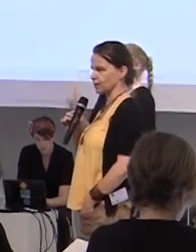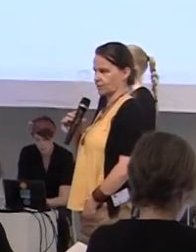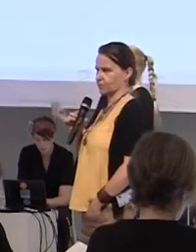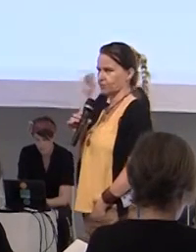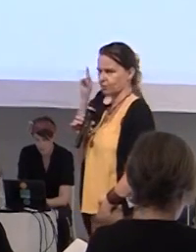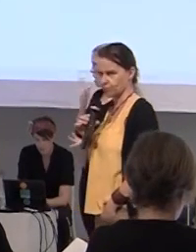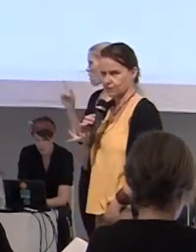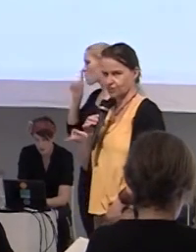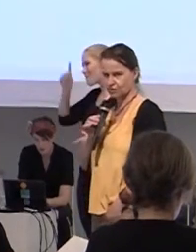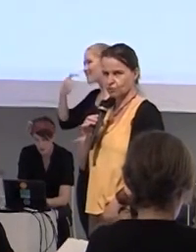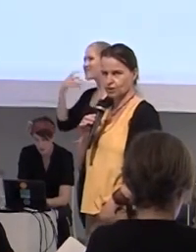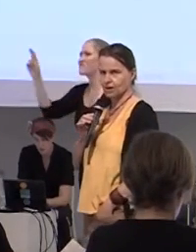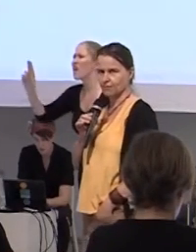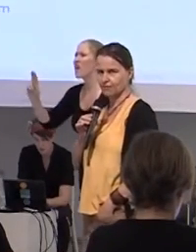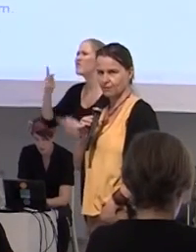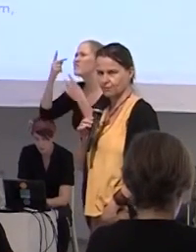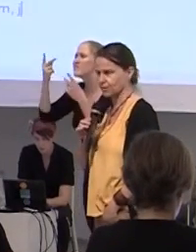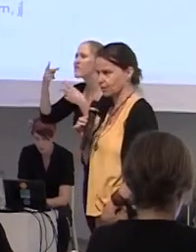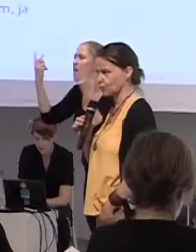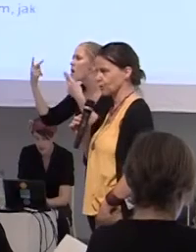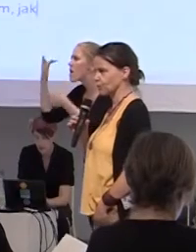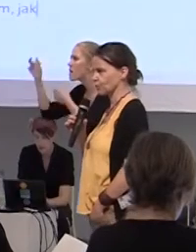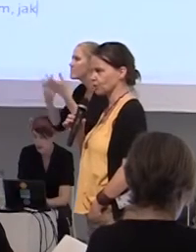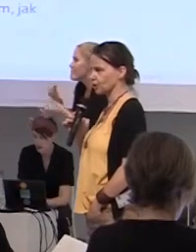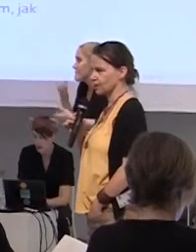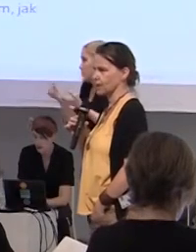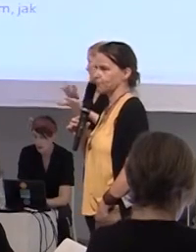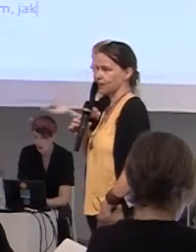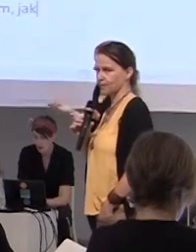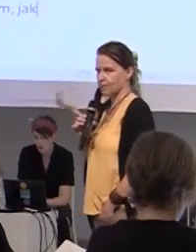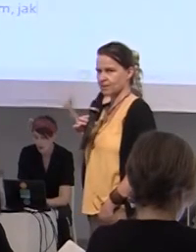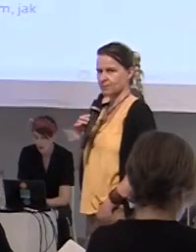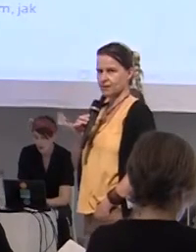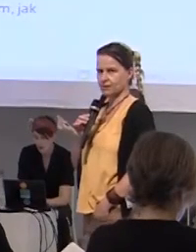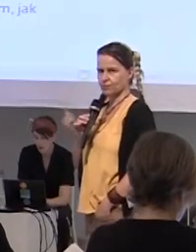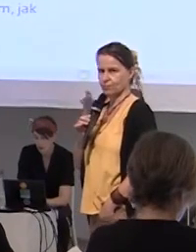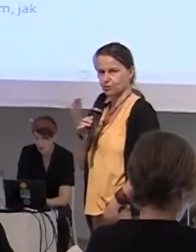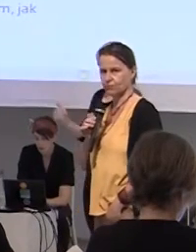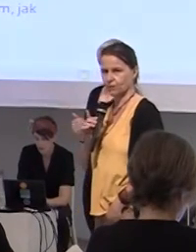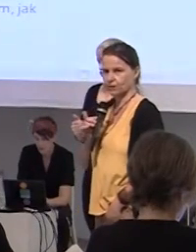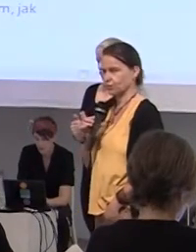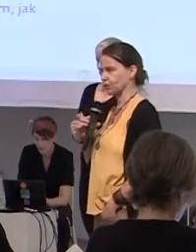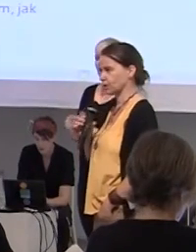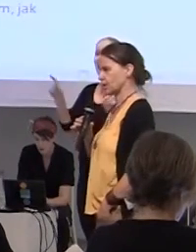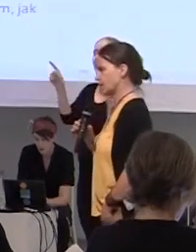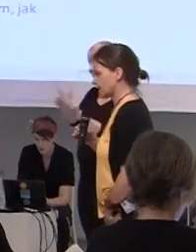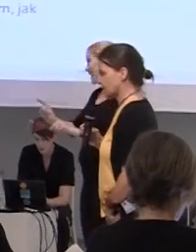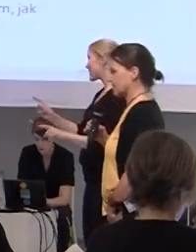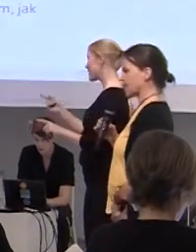čili pravděpodobně výzvu teď dávám, jestli tady jsou nějací rodiče, tak nemáme se bát svoje požadavky na